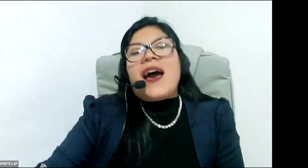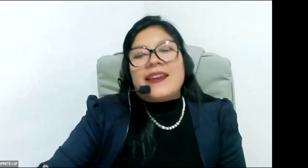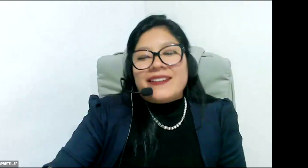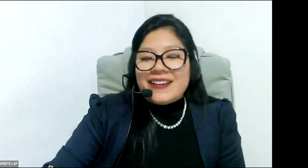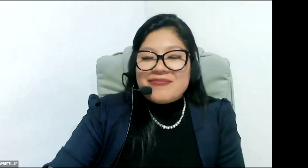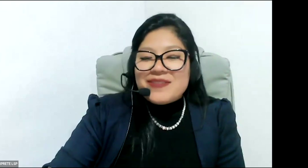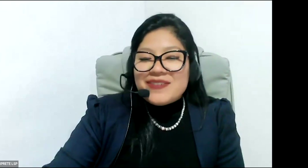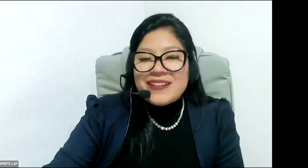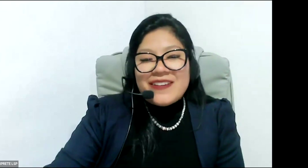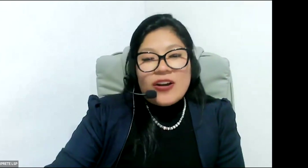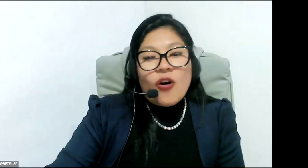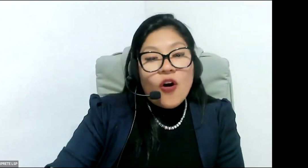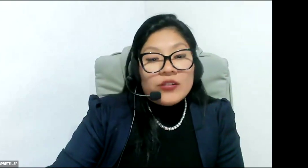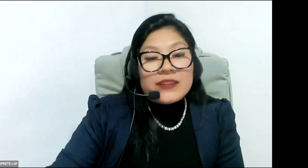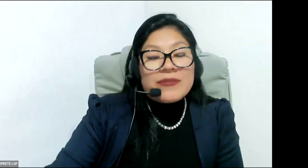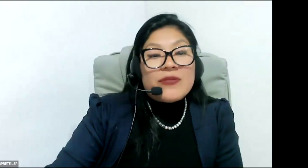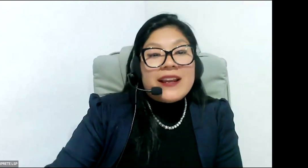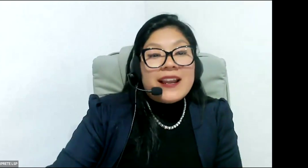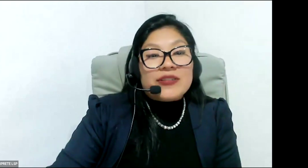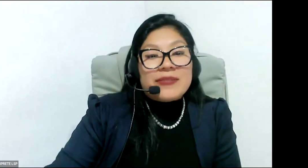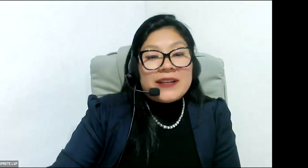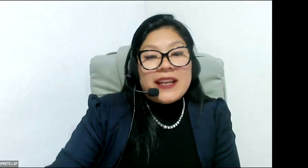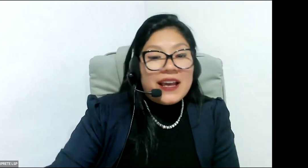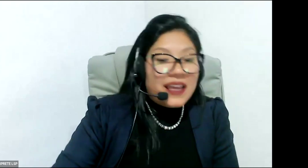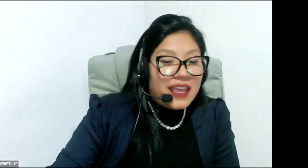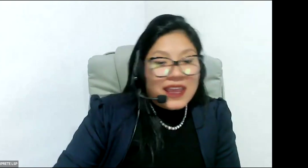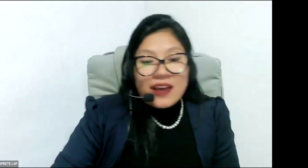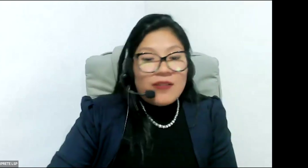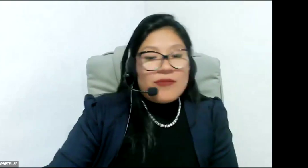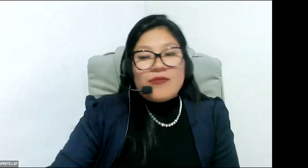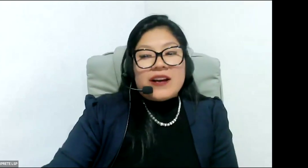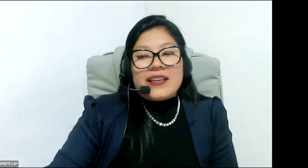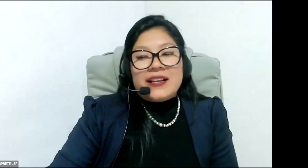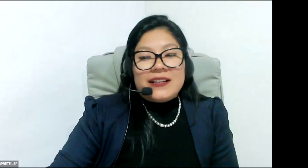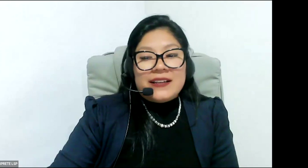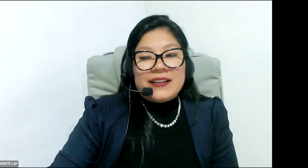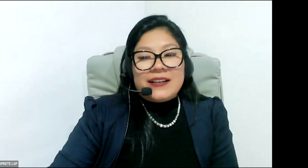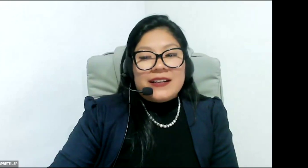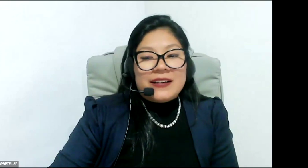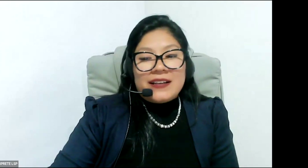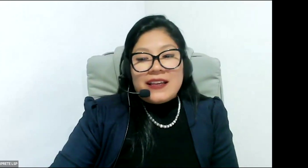Ah Está muy bien o también Cuál era la otra manera ukal